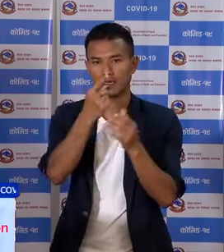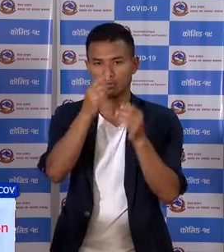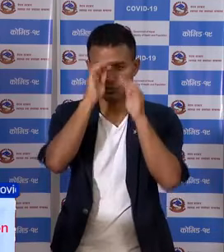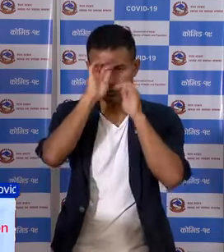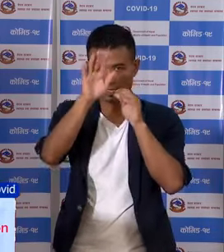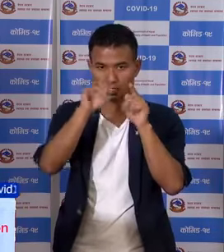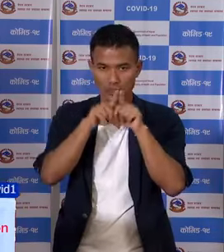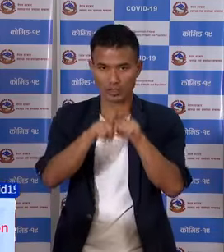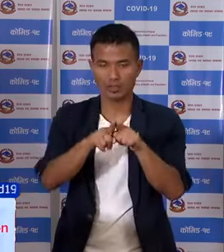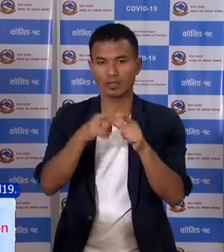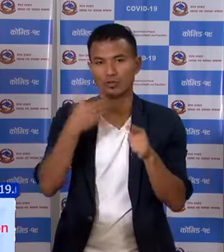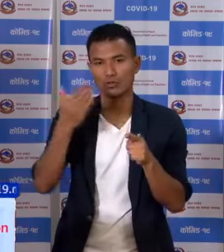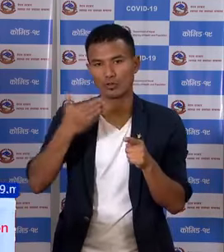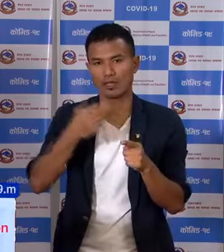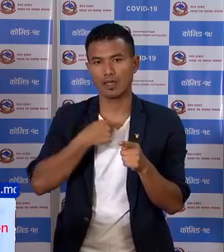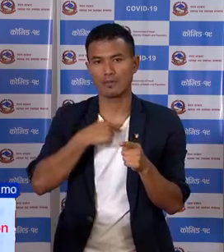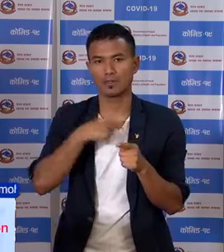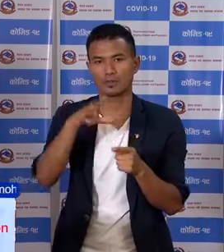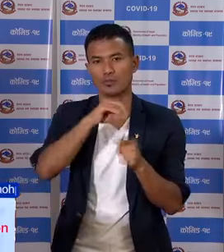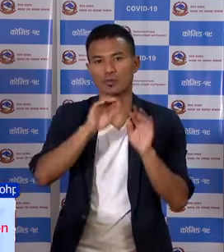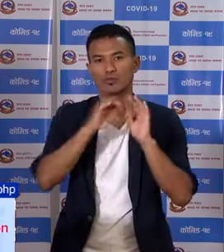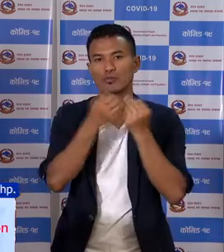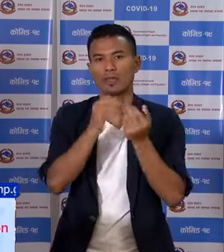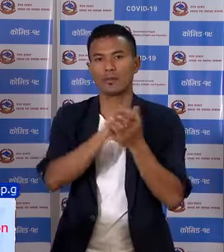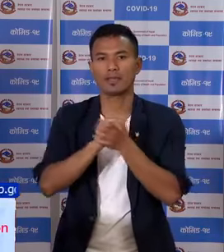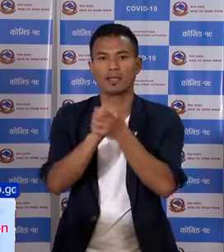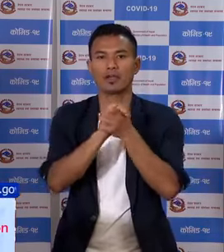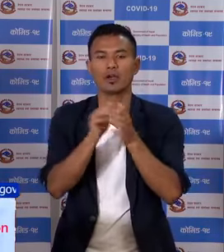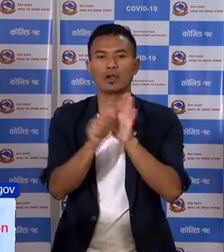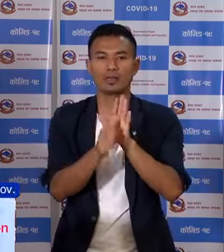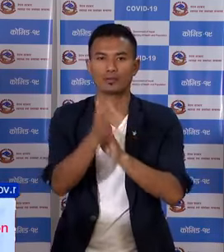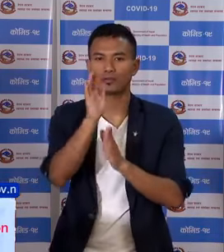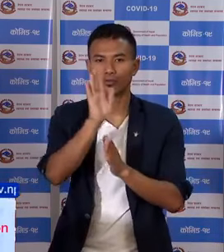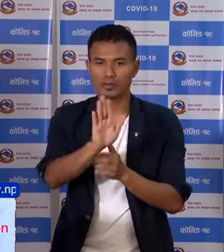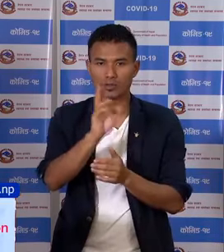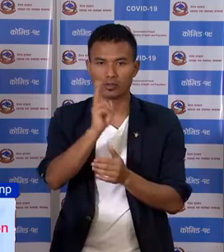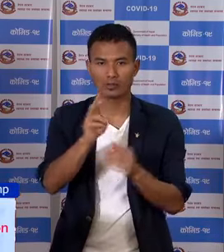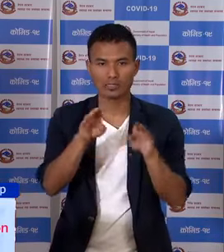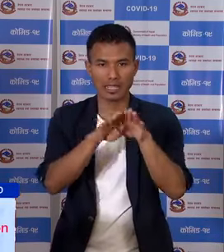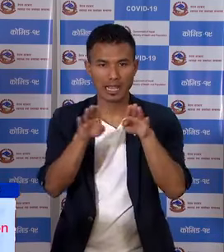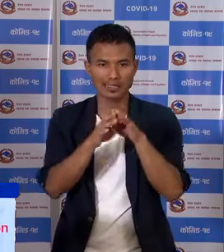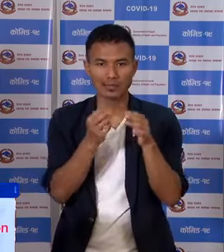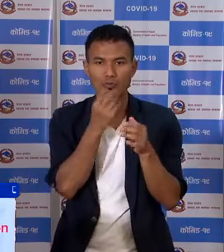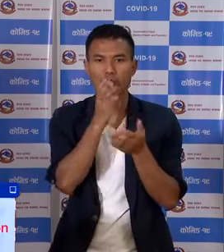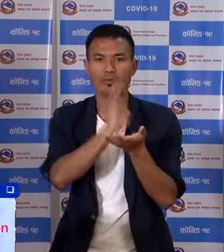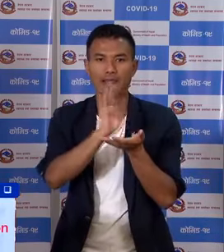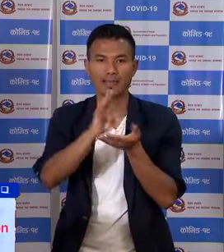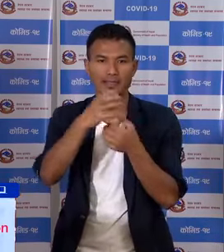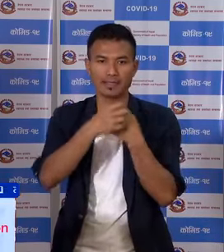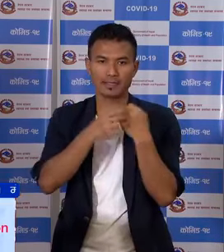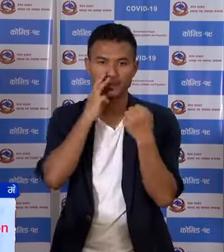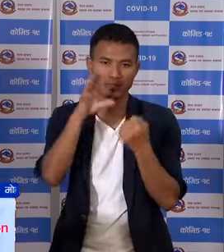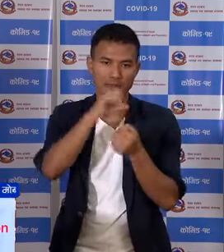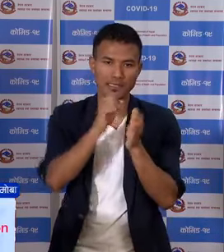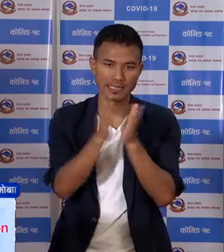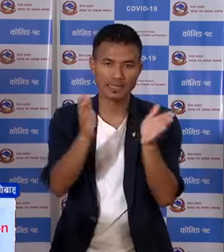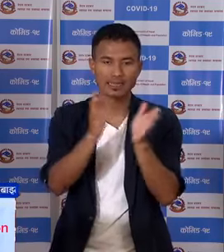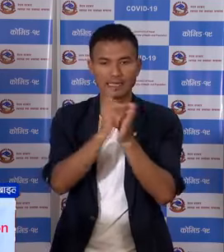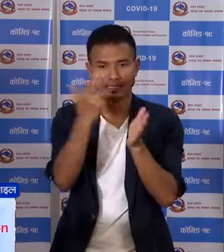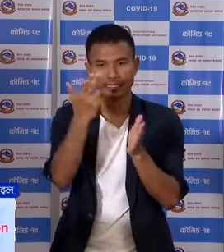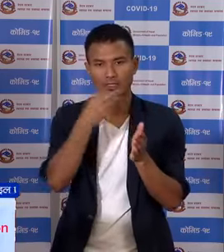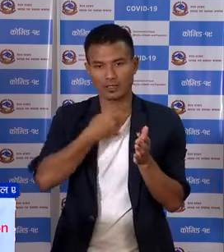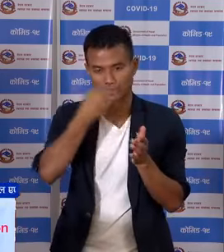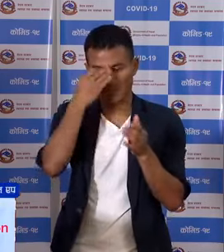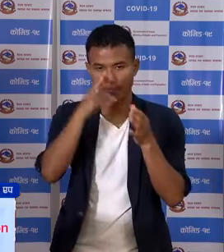संदेश लेयरा सदय बचाहिए हमी संपूर्ण समुदाय मीलेरा अगारी बश्यकर राएक अवस्था इयो योटे साज्य फूल्वारी देश मा हामी सपभे जात-जाति धर्मारू